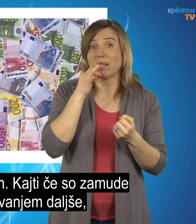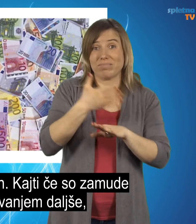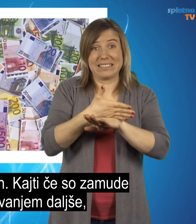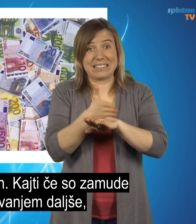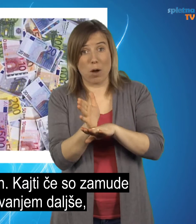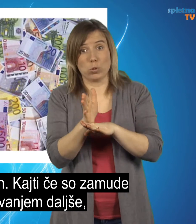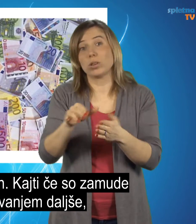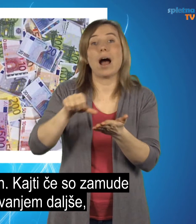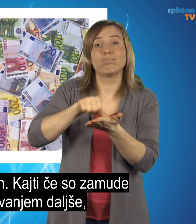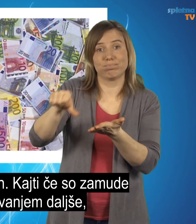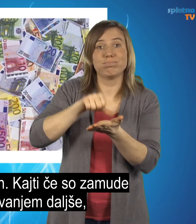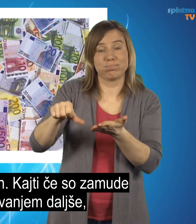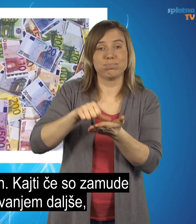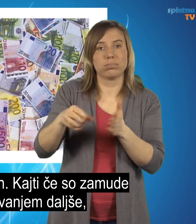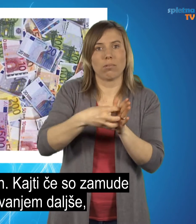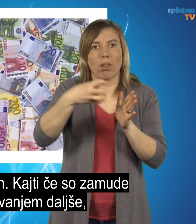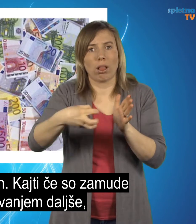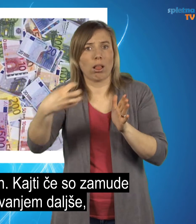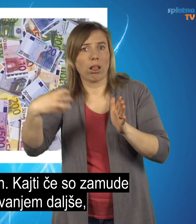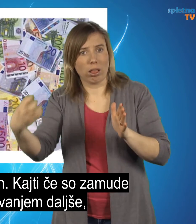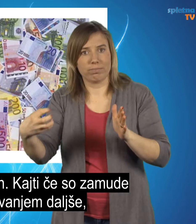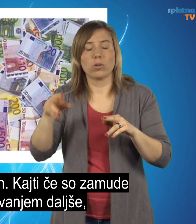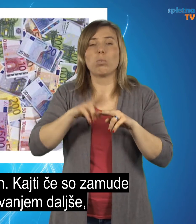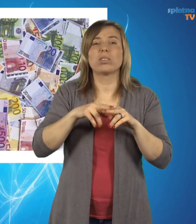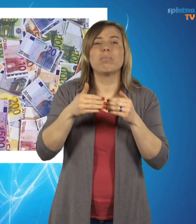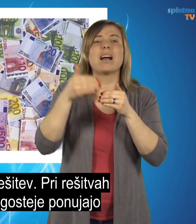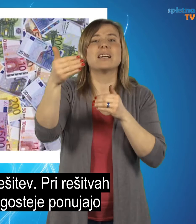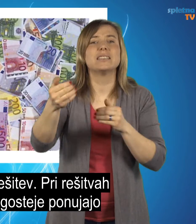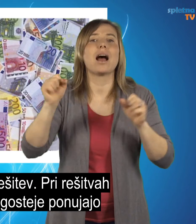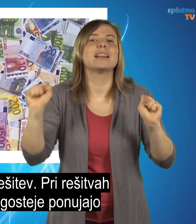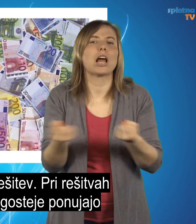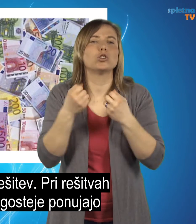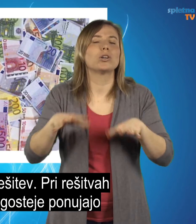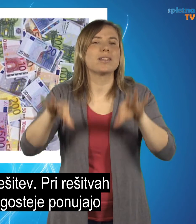Kajti, če so zamude z odplačevanjem daljše, je težje najti rešitev.